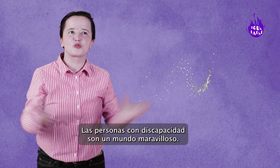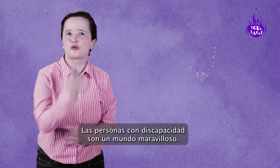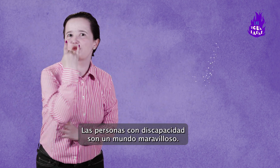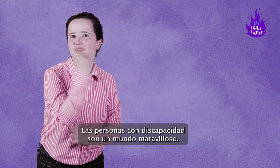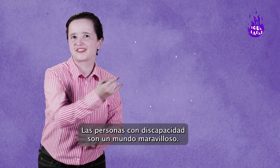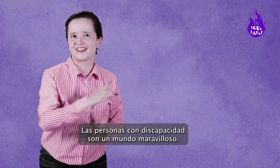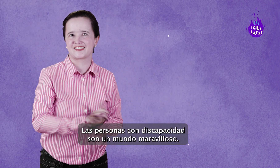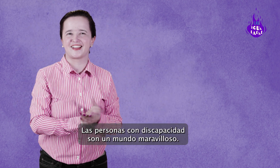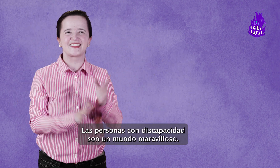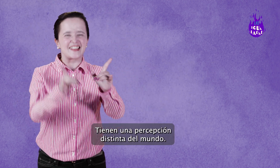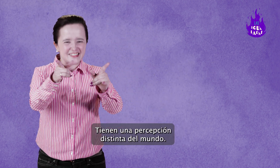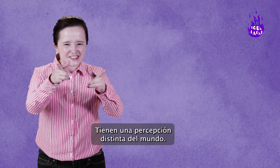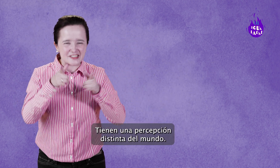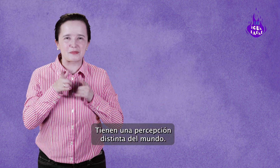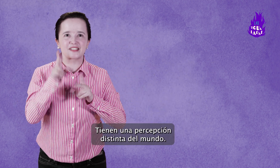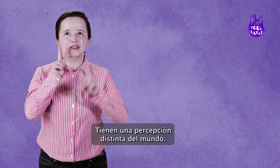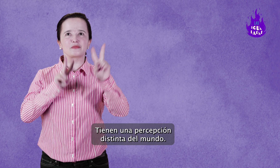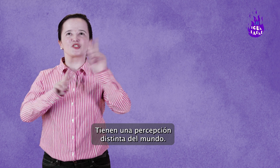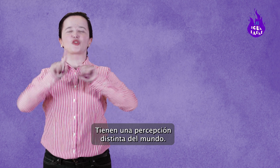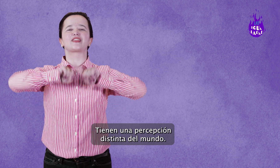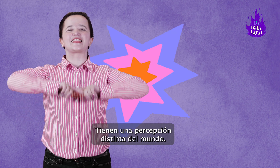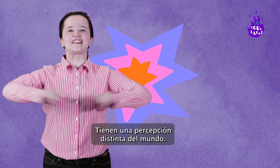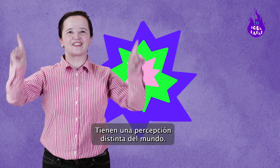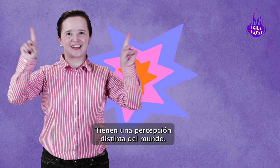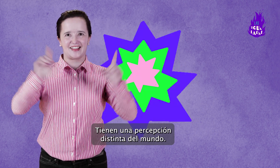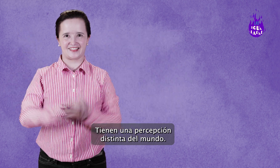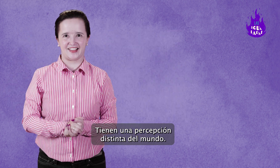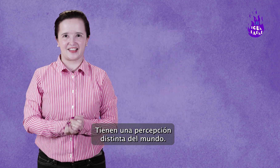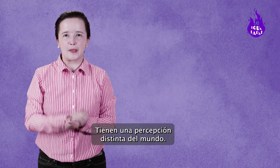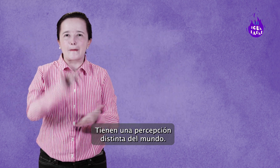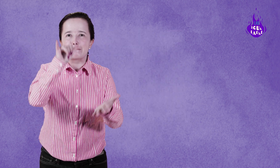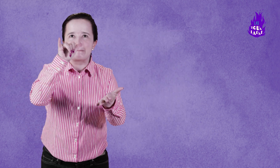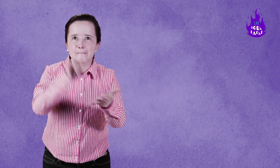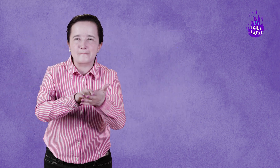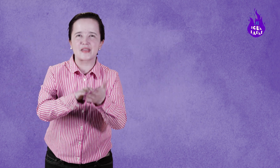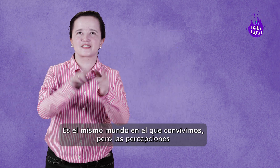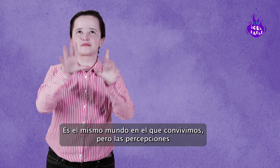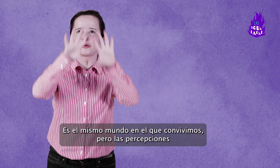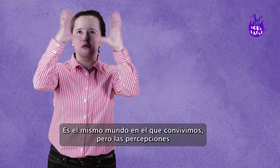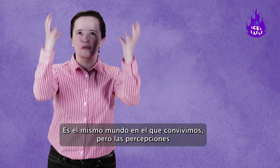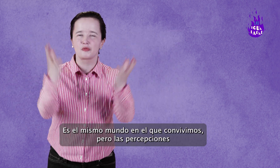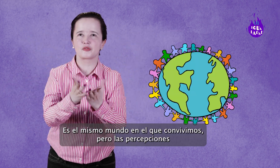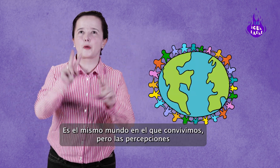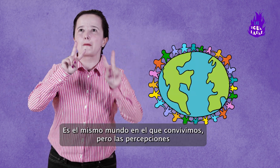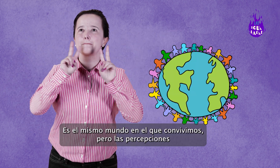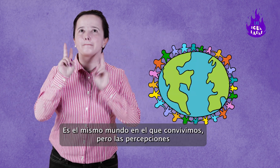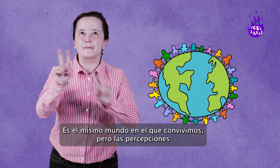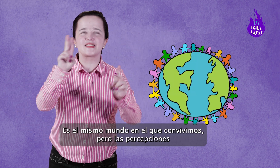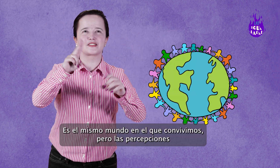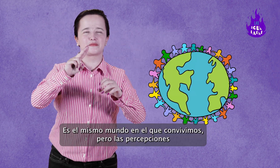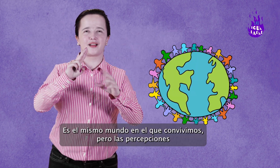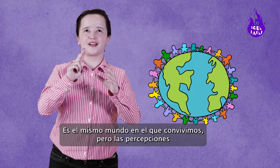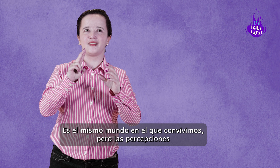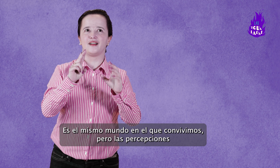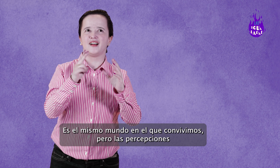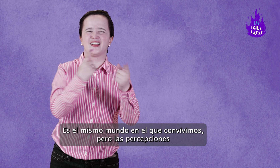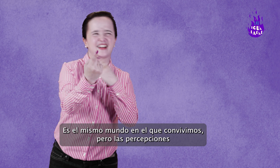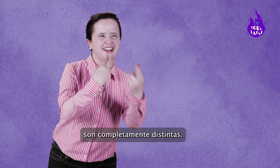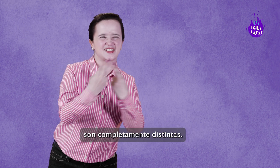maravilloso, tienen una percepción distinta del mundo. Es el mismo mundo en el que convivimos, pero las percepciones son